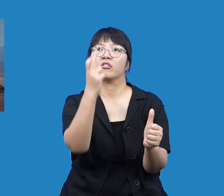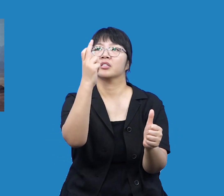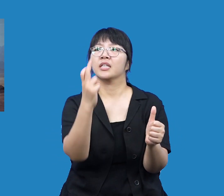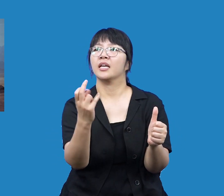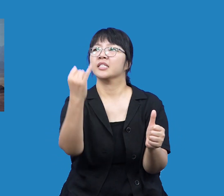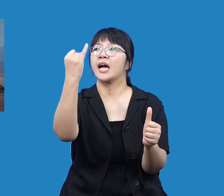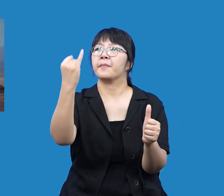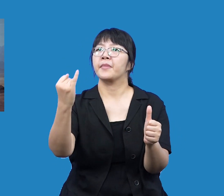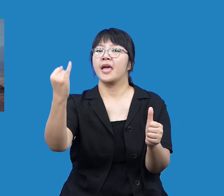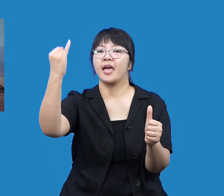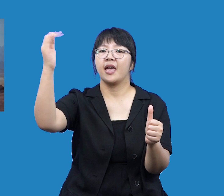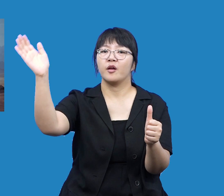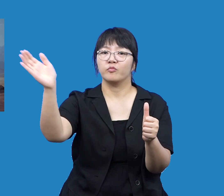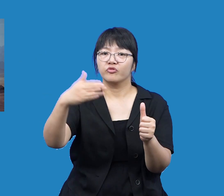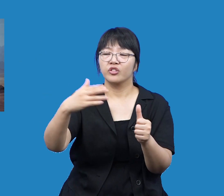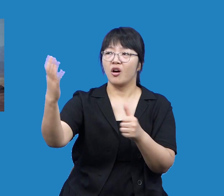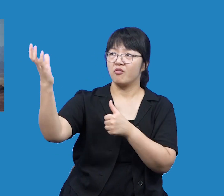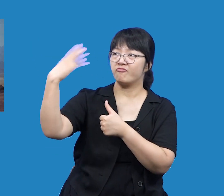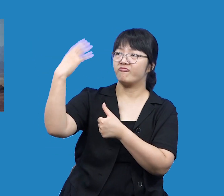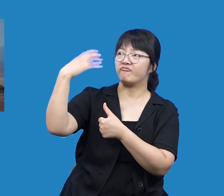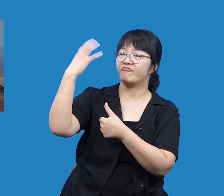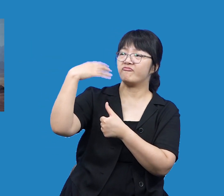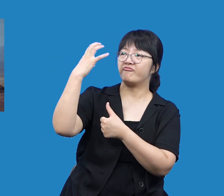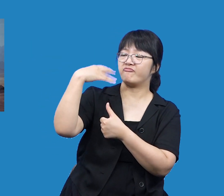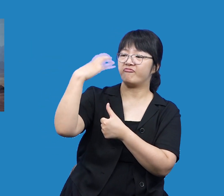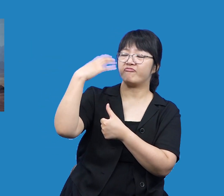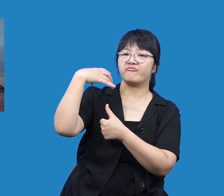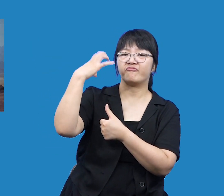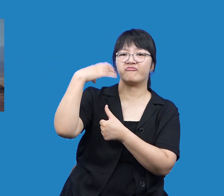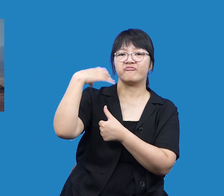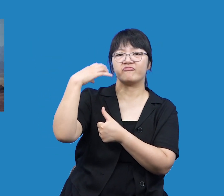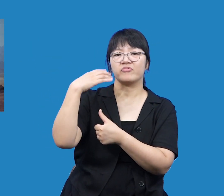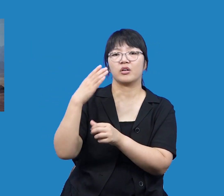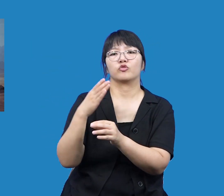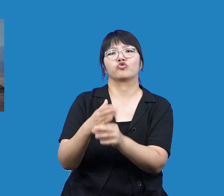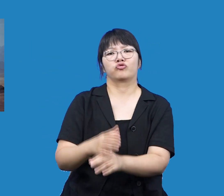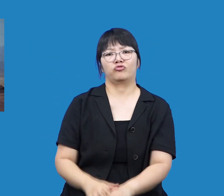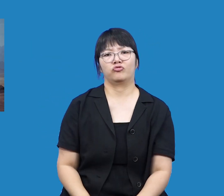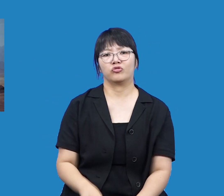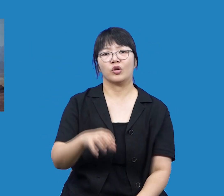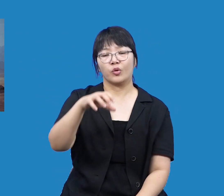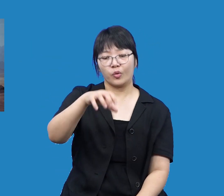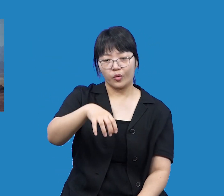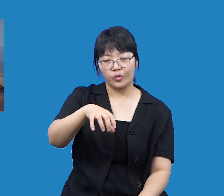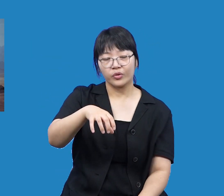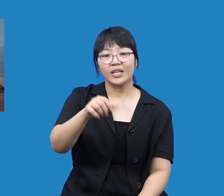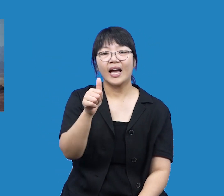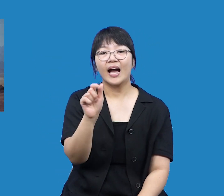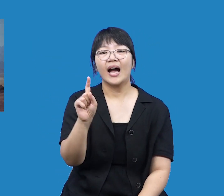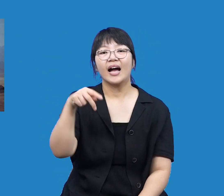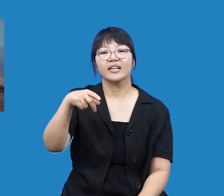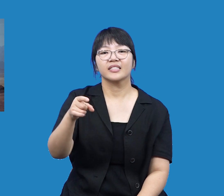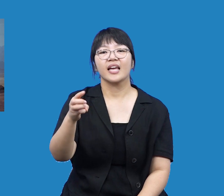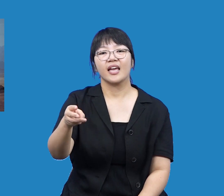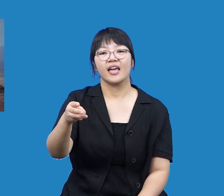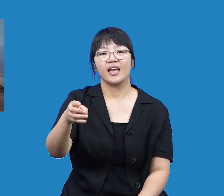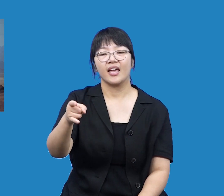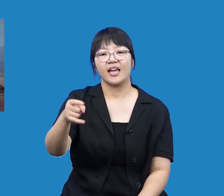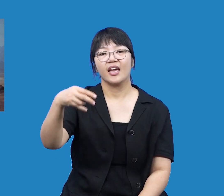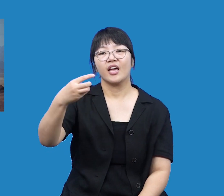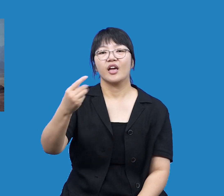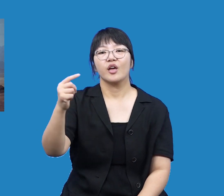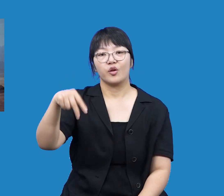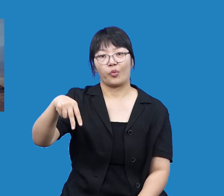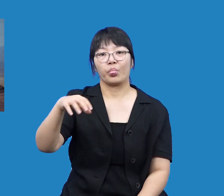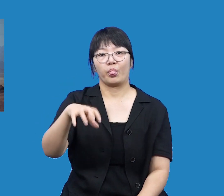그들에게서 비판과 공격이 찾아온 것입니다. 장소는 하세롯이라는 곳이었습니다.